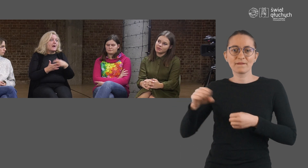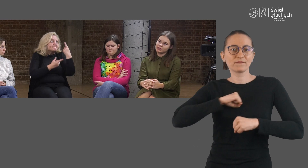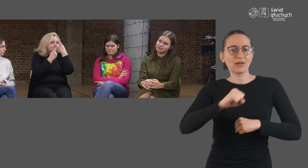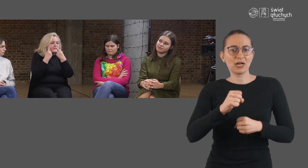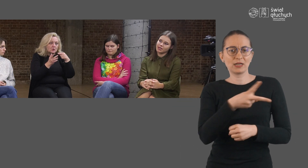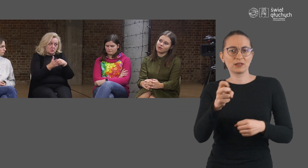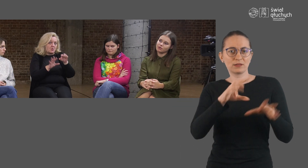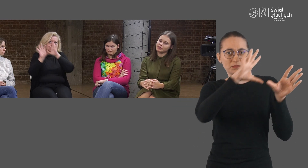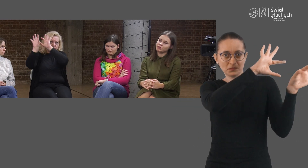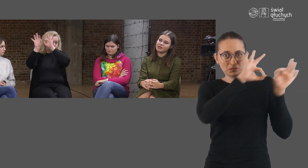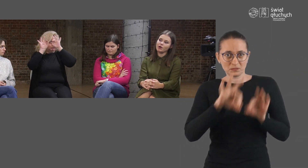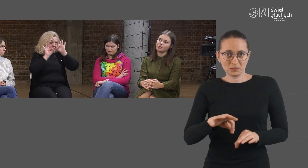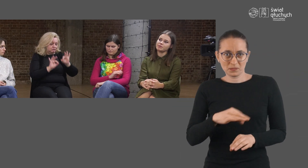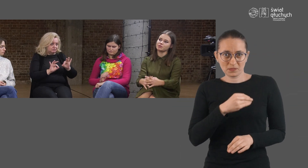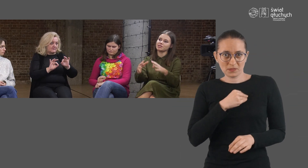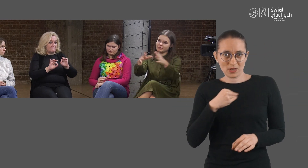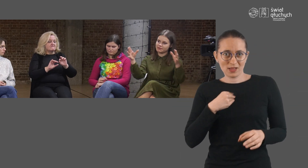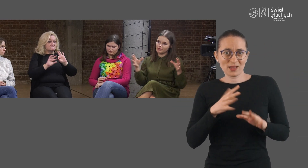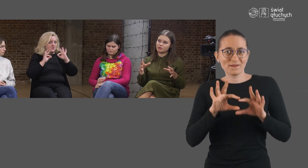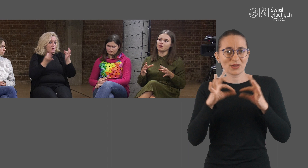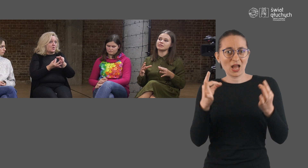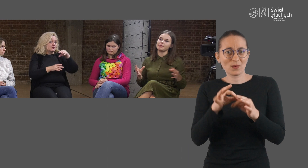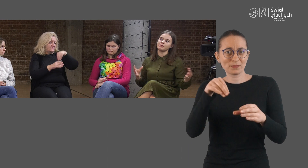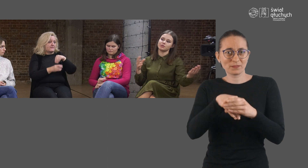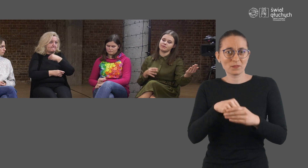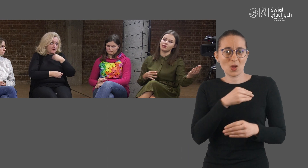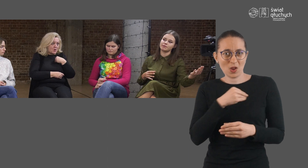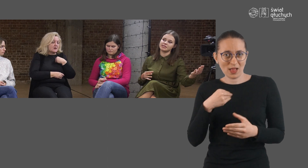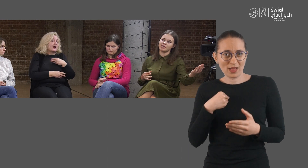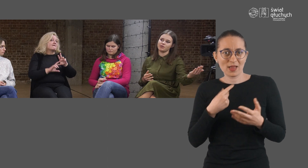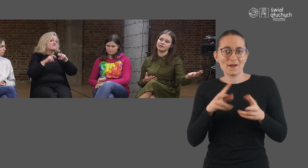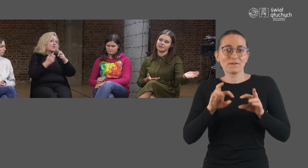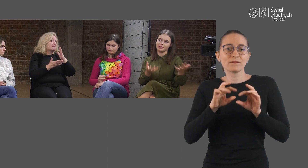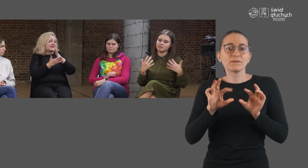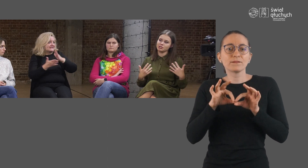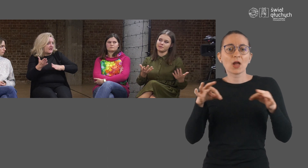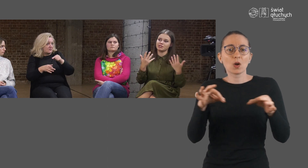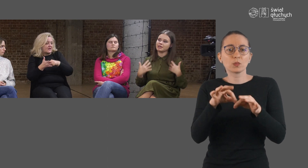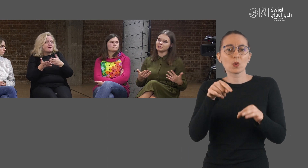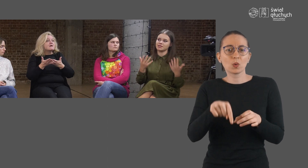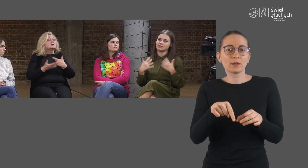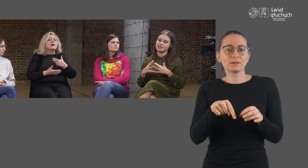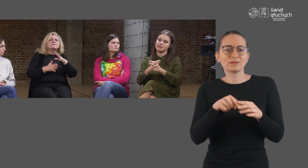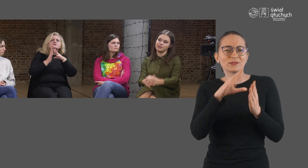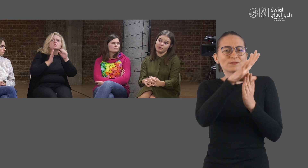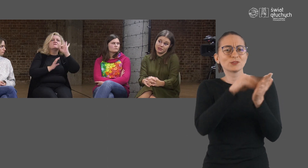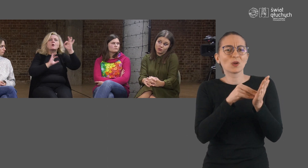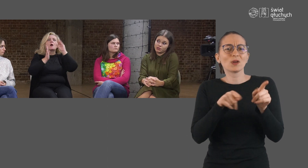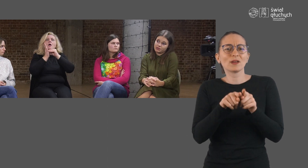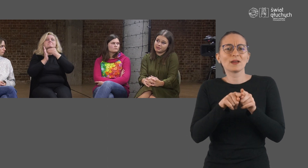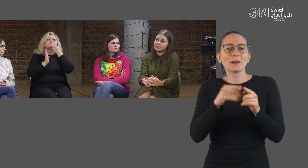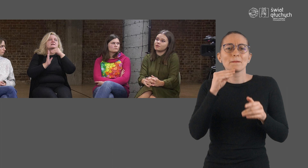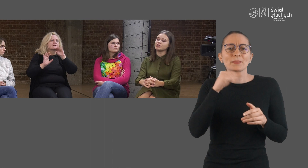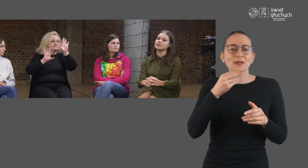stąd możemy taką wspólne forum, później na forum polskim, ale później forum międzynarodowej, tak żeby czerpać najlepsze wzorce, które